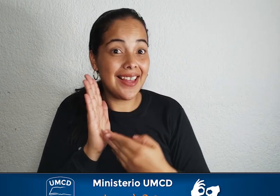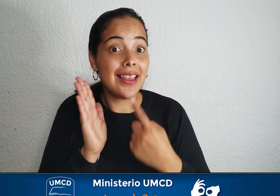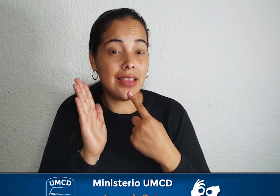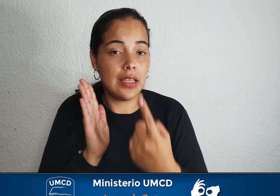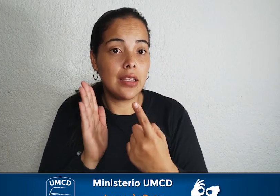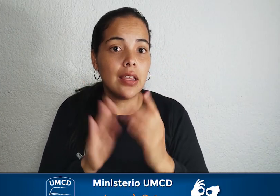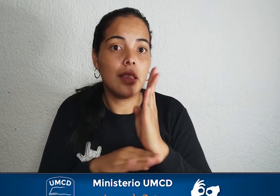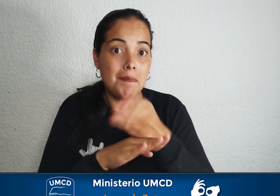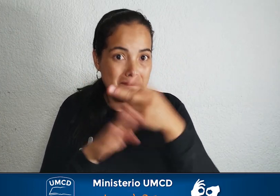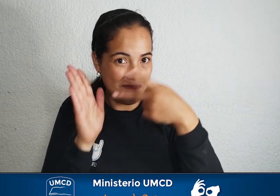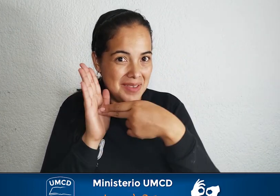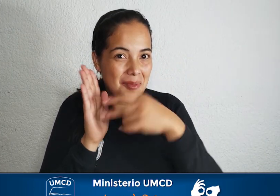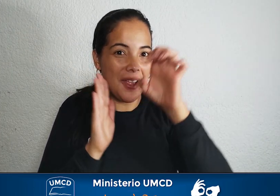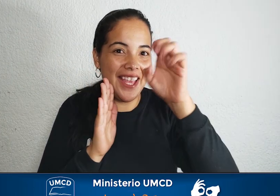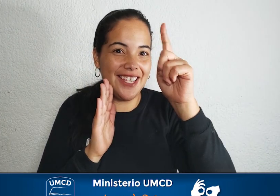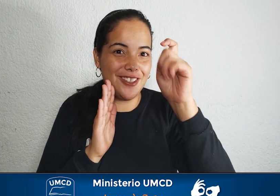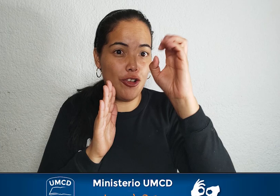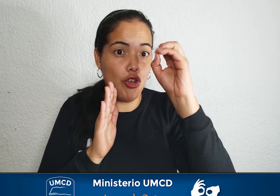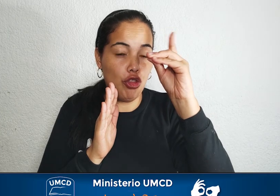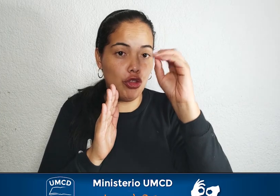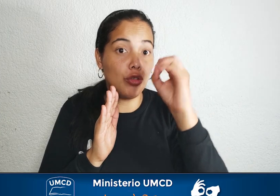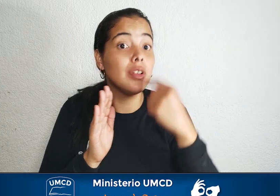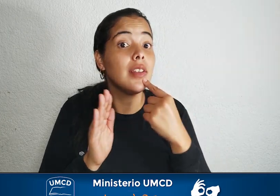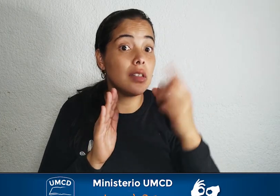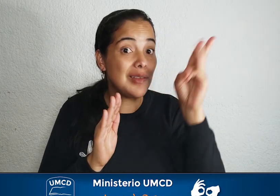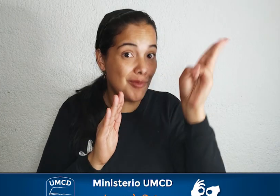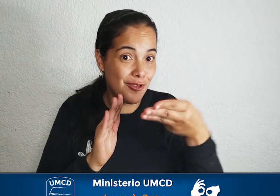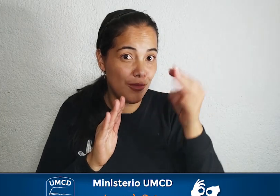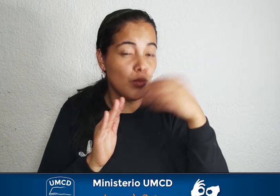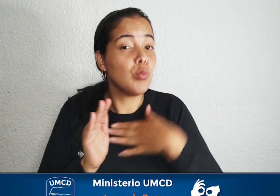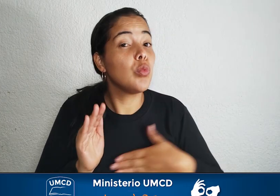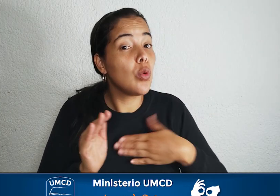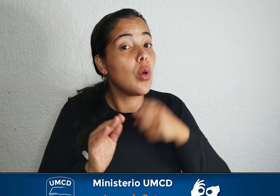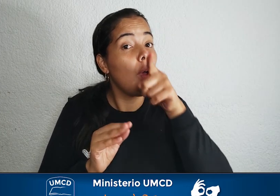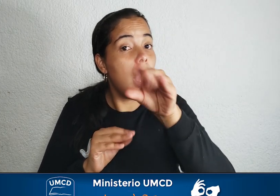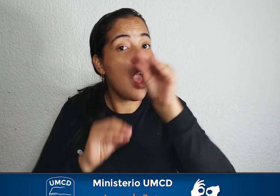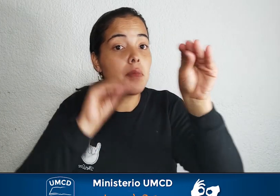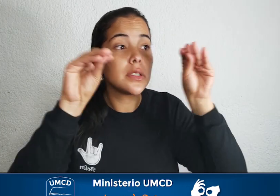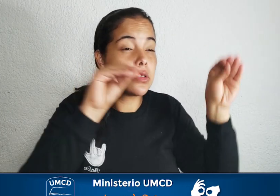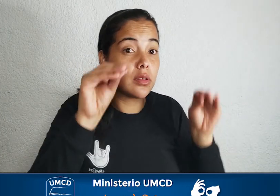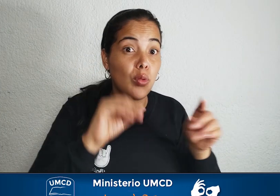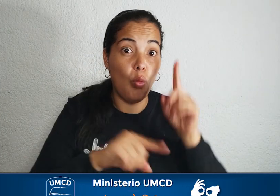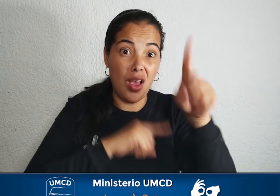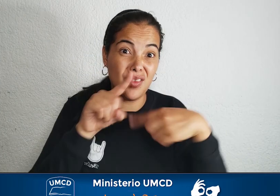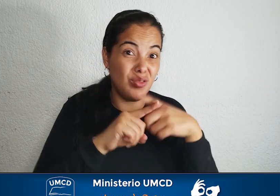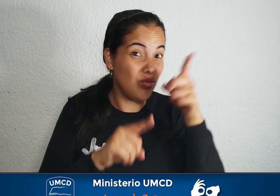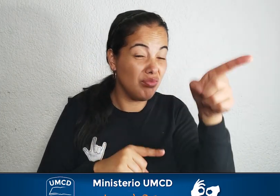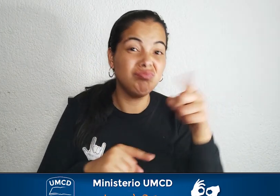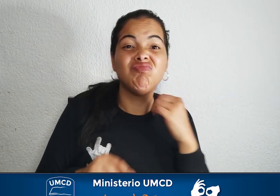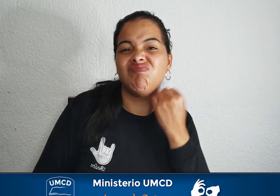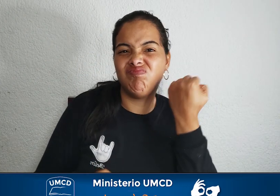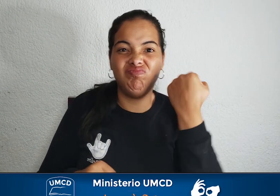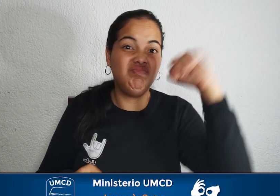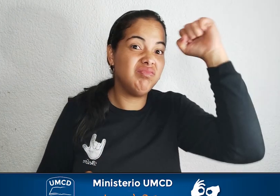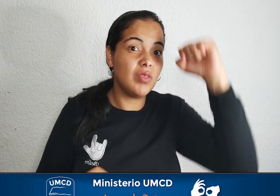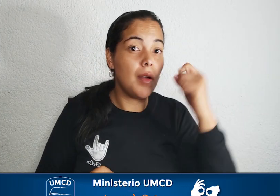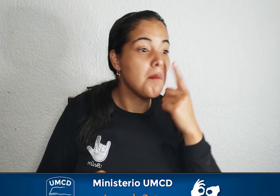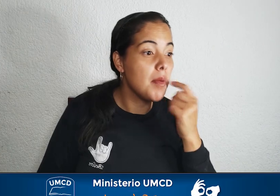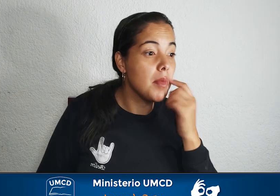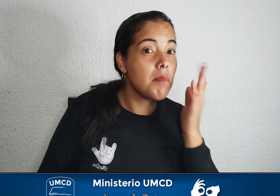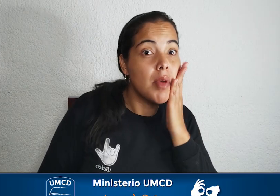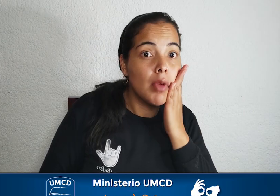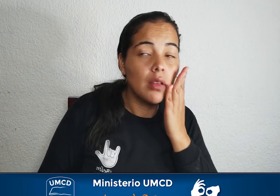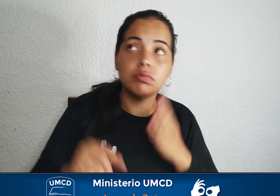capítulos más adelante, en Éxodo mismo, Dios le recuerda a Moisés y le dice, dile al pueblo que el que maldiga al padre o a la madre